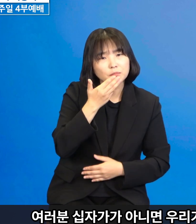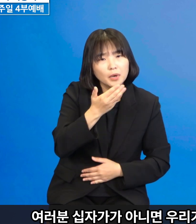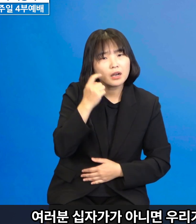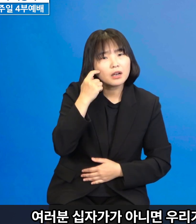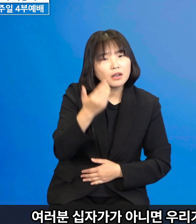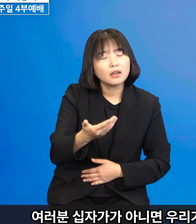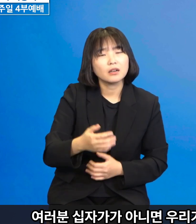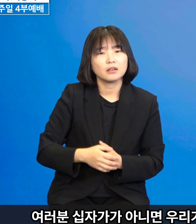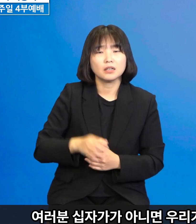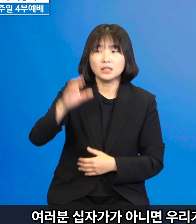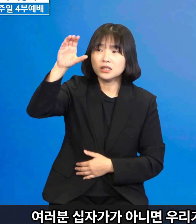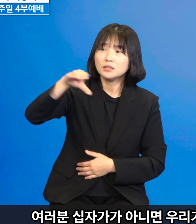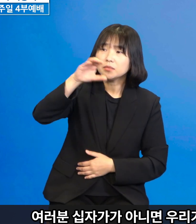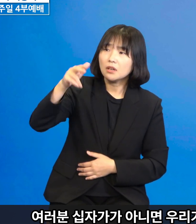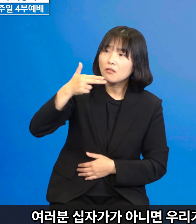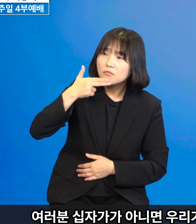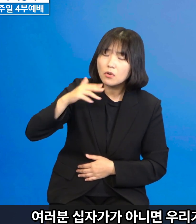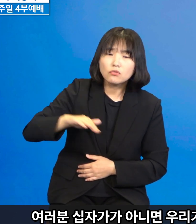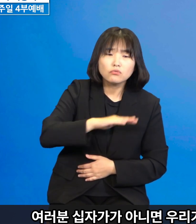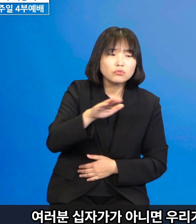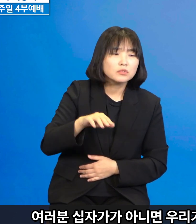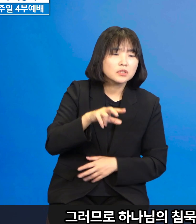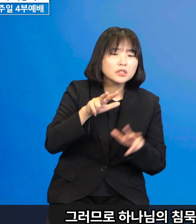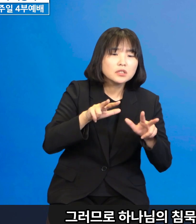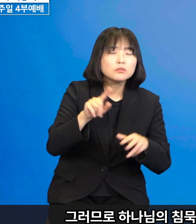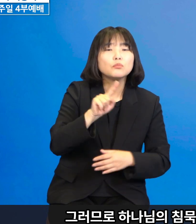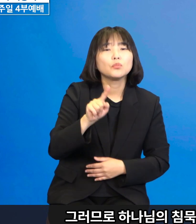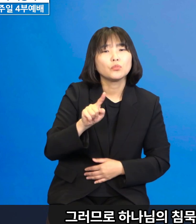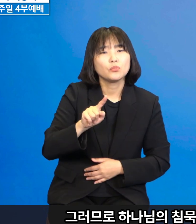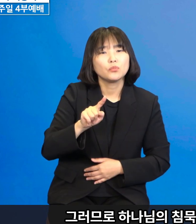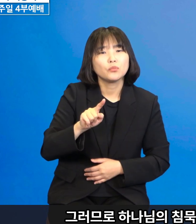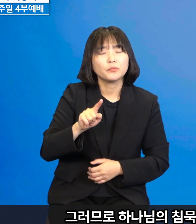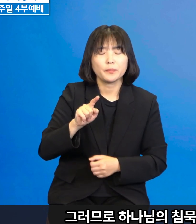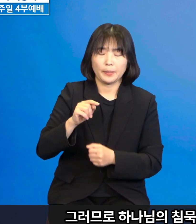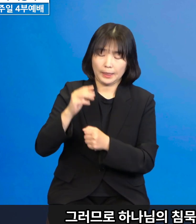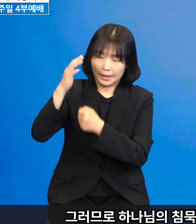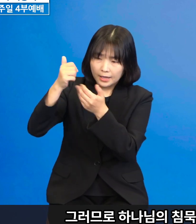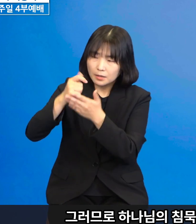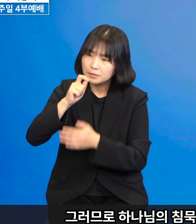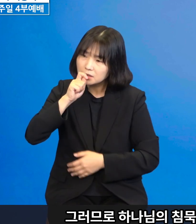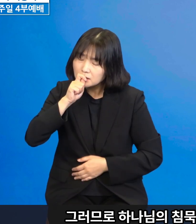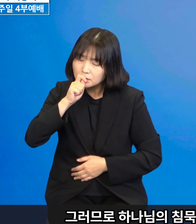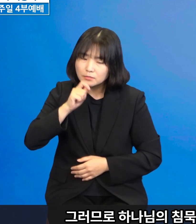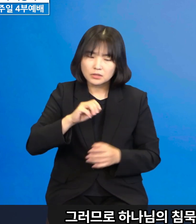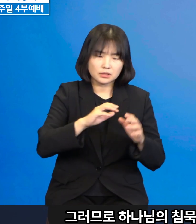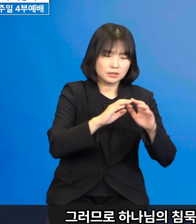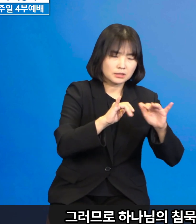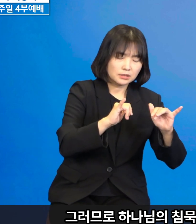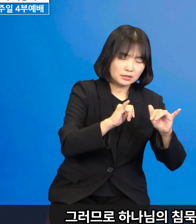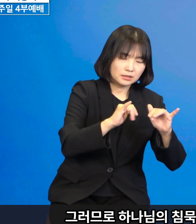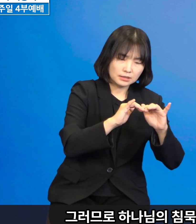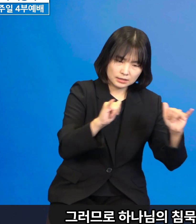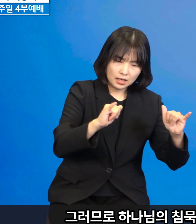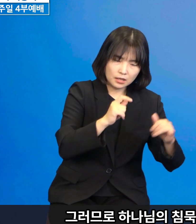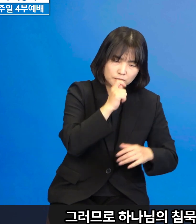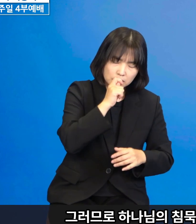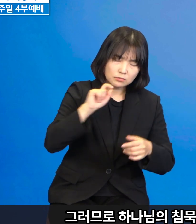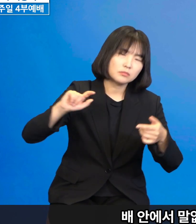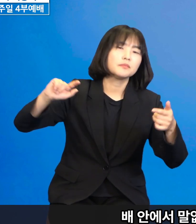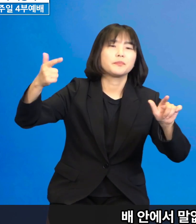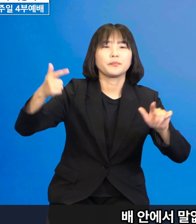우리가 지금 이 시간에 어디에 있을까요? 그러므로 하나님의 침묵은 인간의 침묵과는